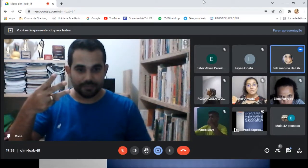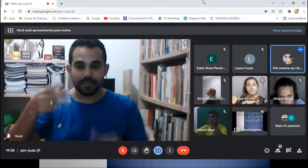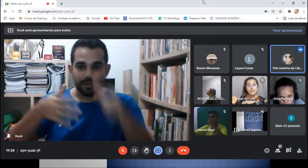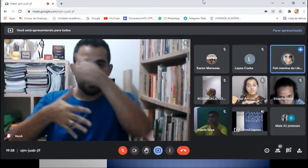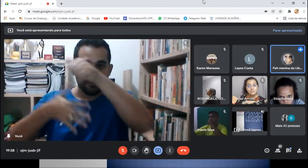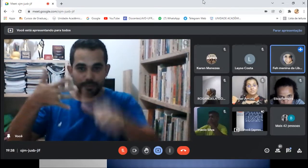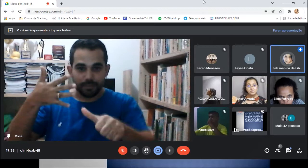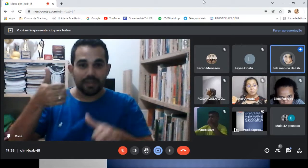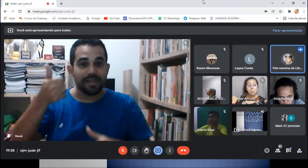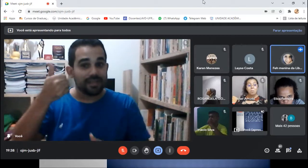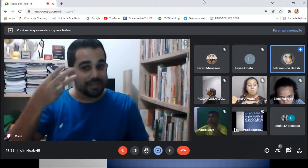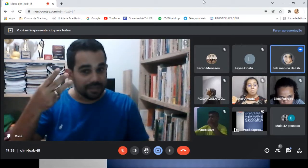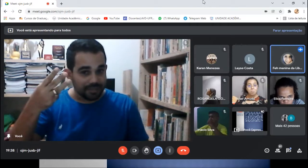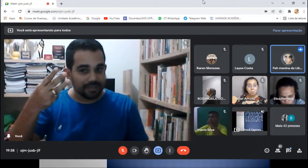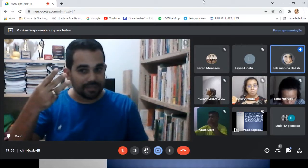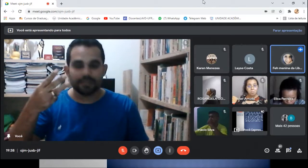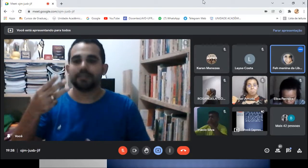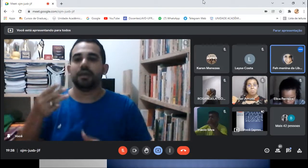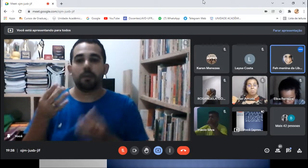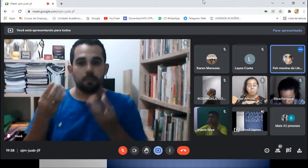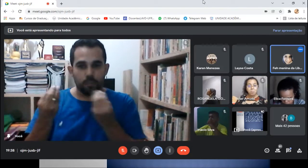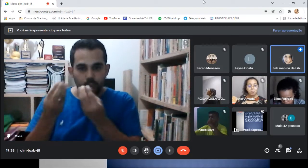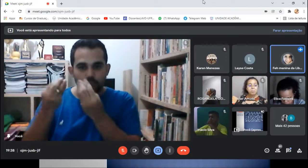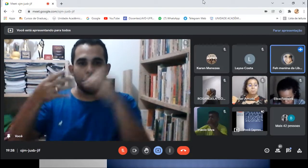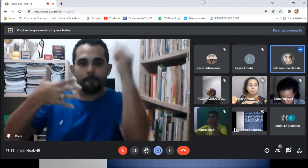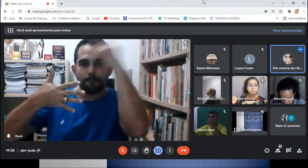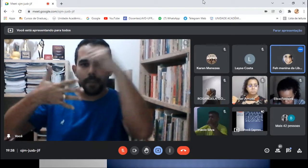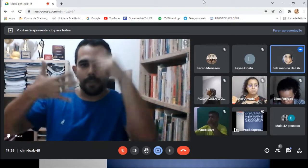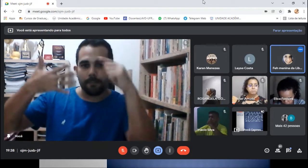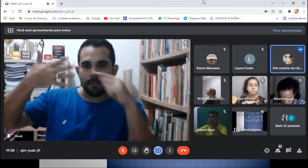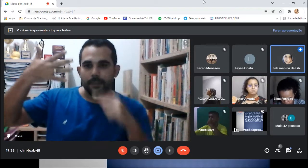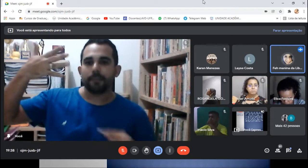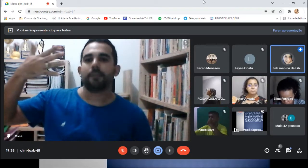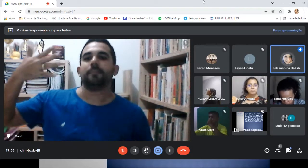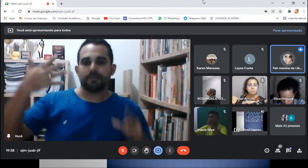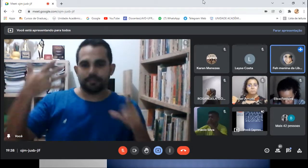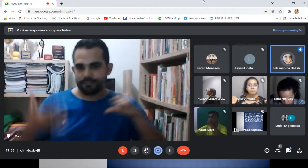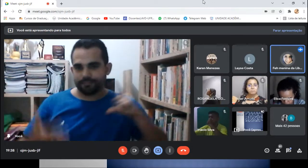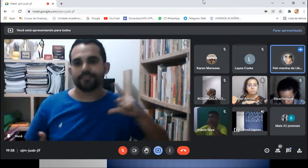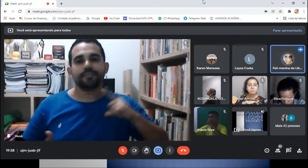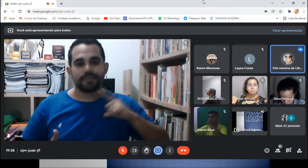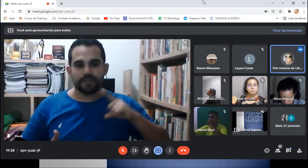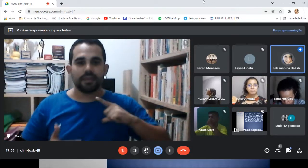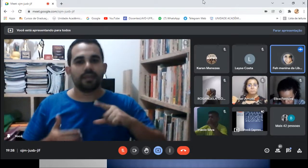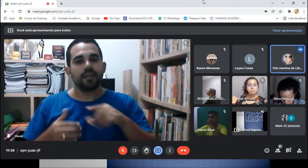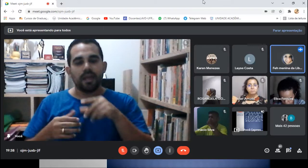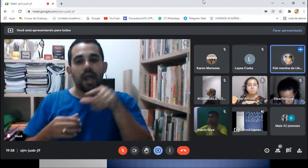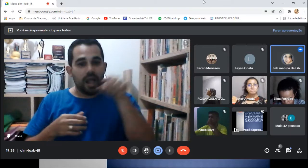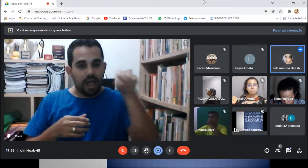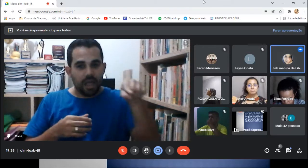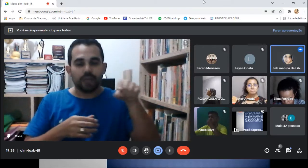Treze parâmetros, no caso, que a gente pode estar vendo. São muitos mais que a gente pode estar estudando